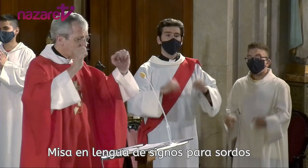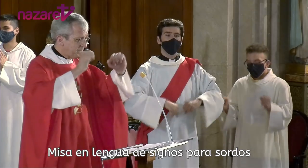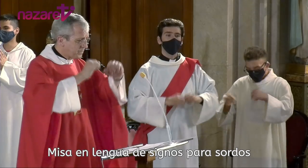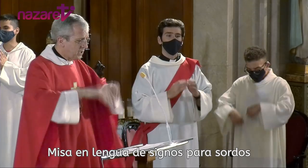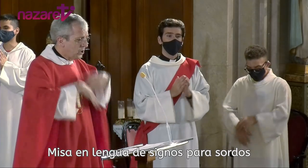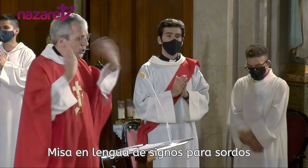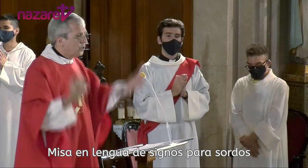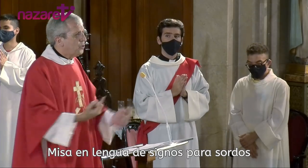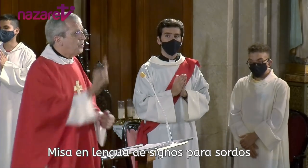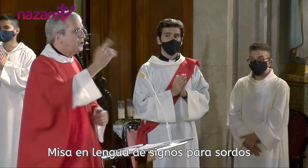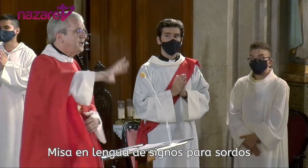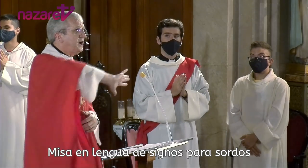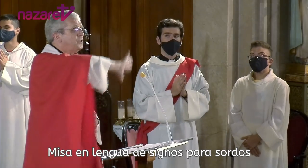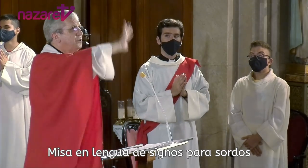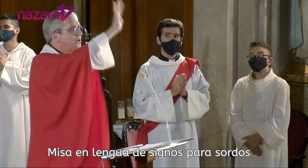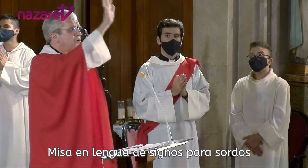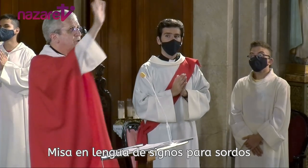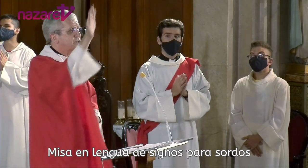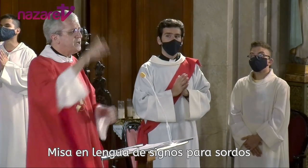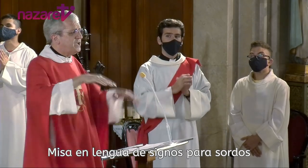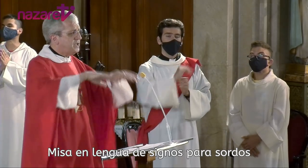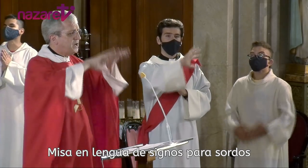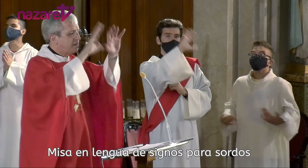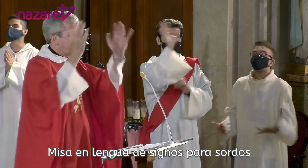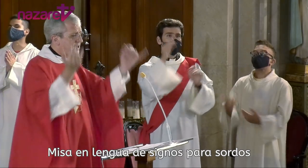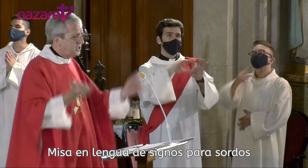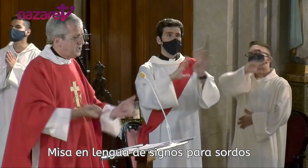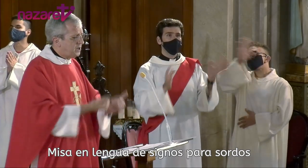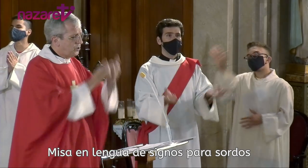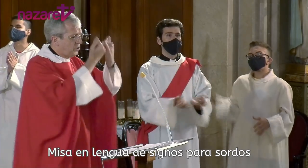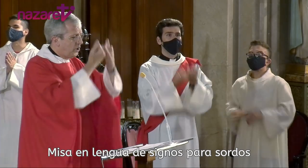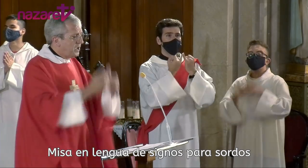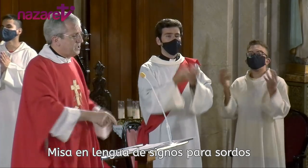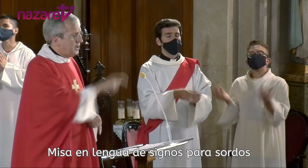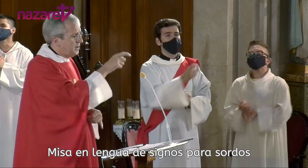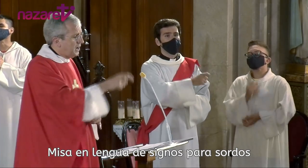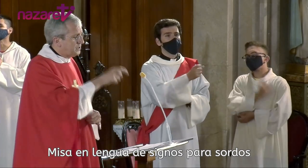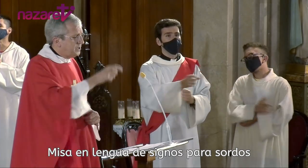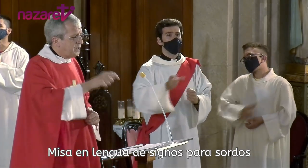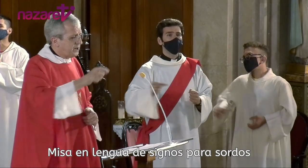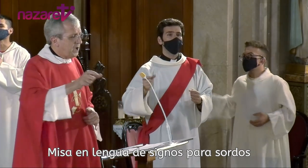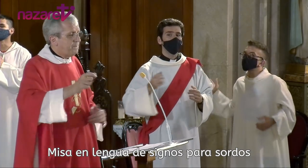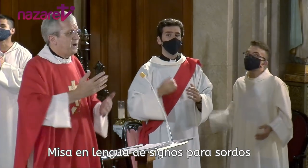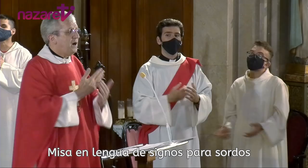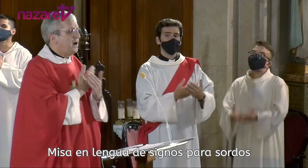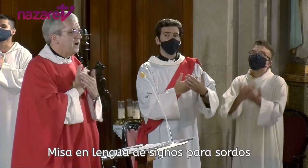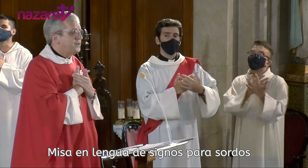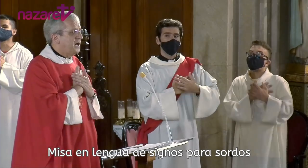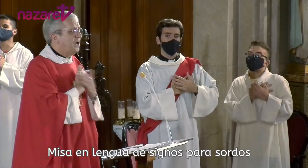Gloria a Dios en el cielo y en la tierra paz a